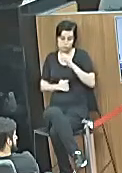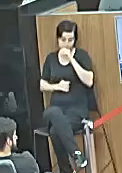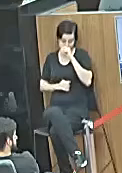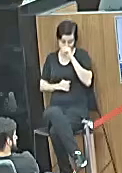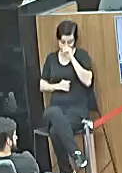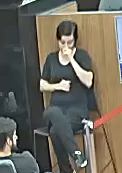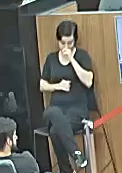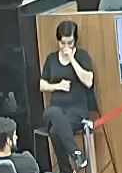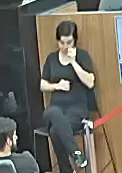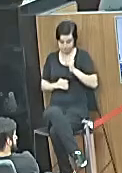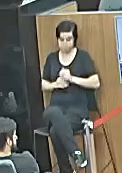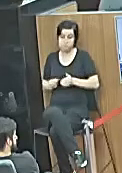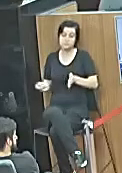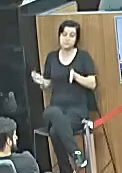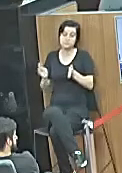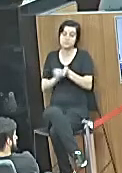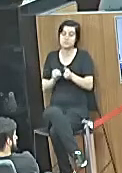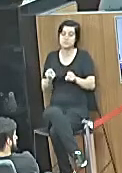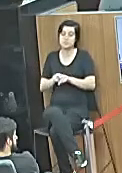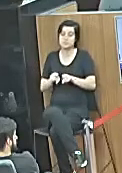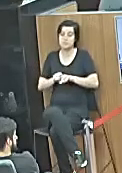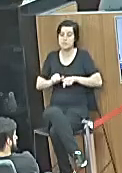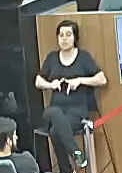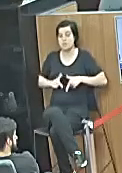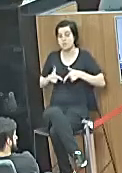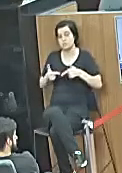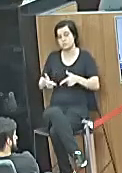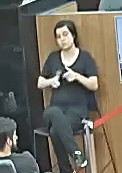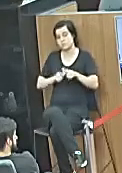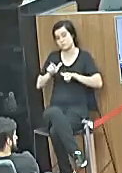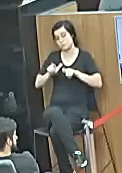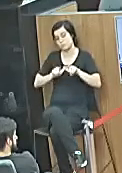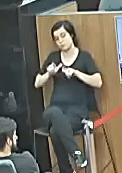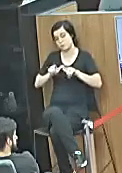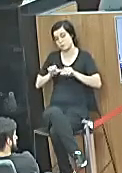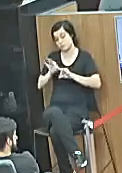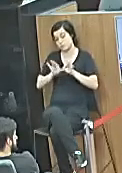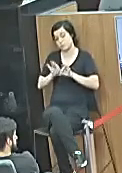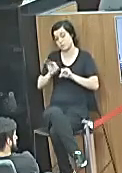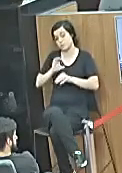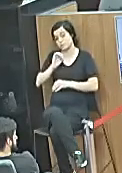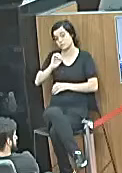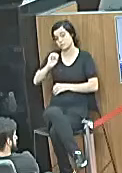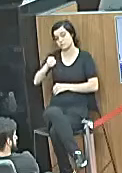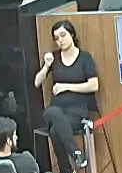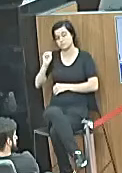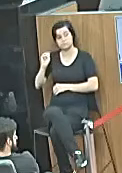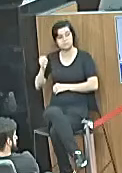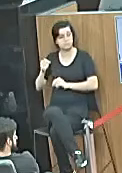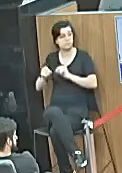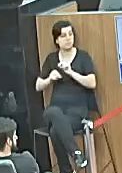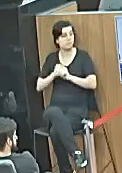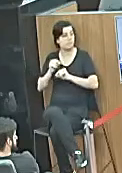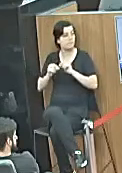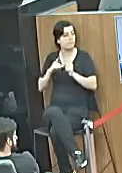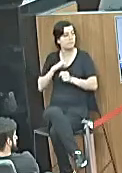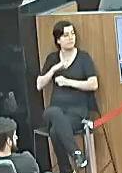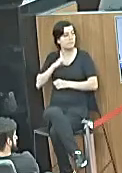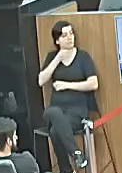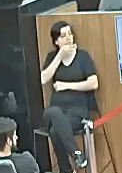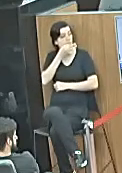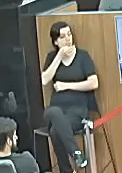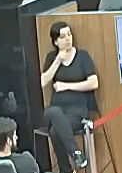incluir a ação no âmbito do programa 0 88 destinada à aquisição de insumos